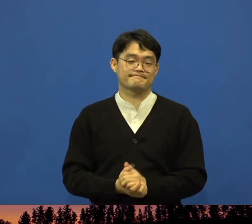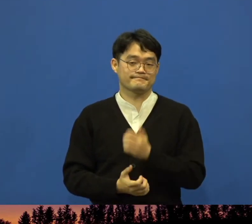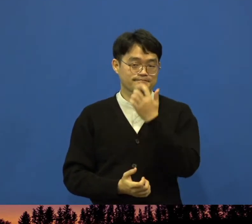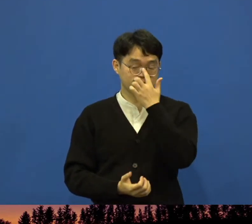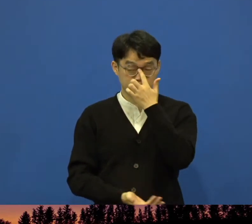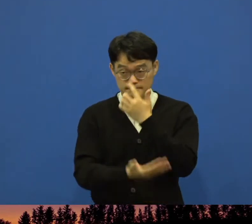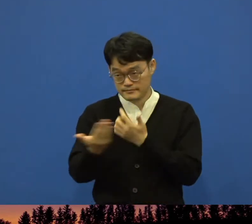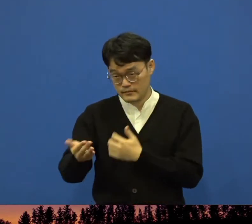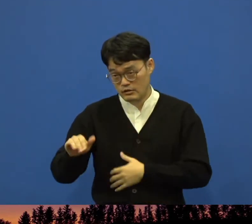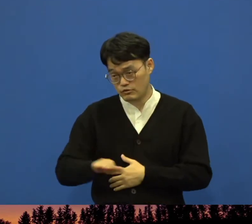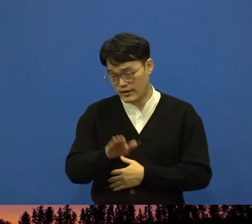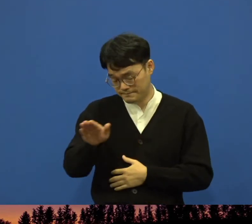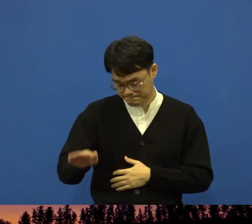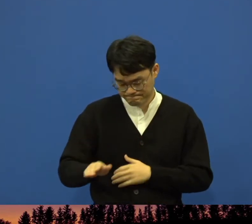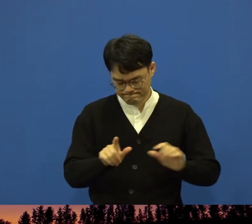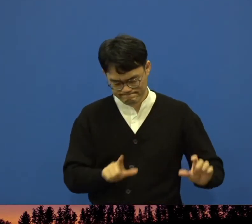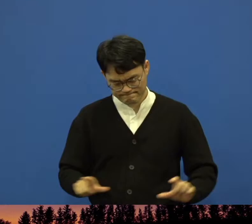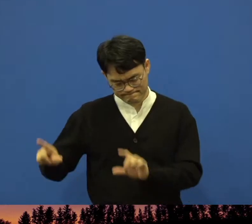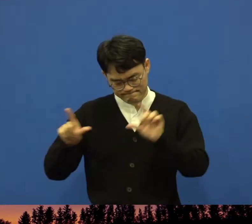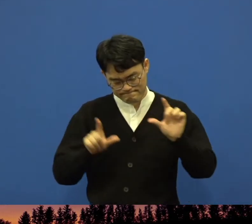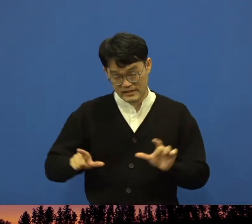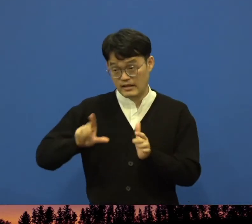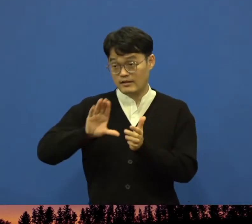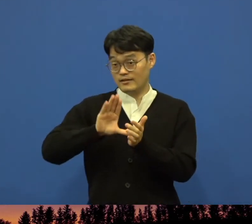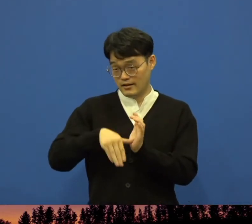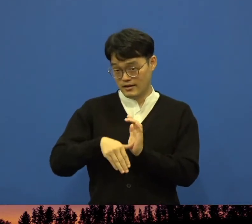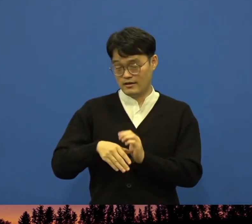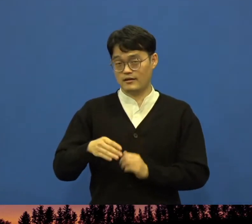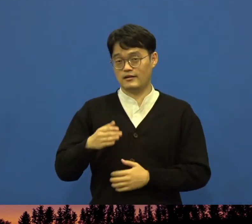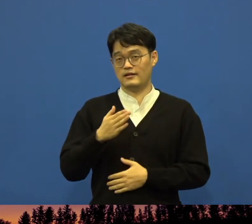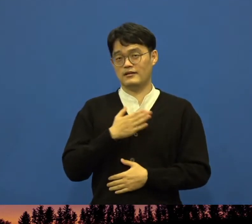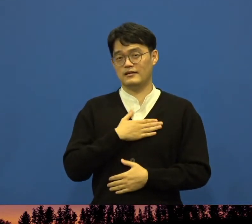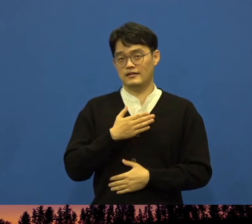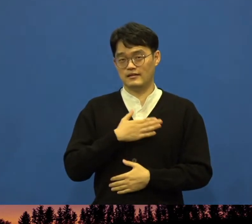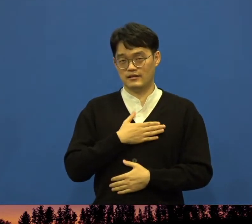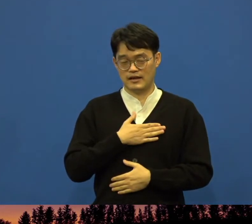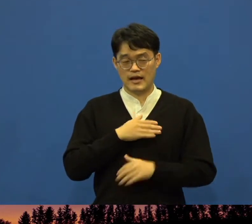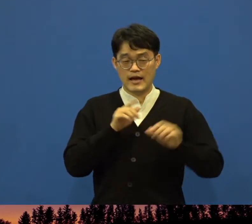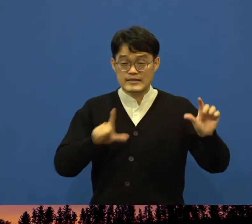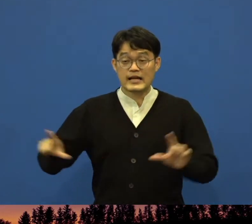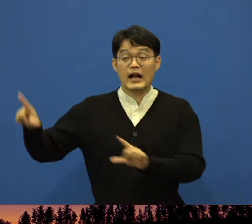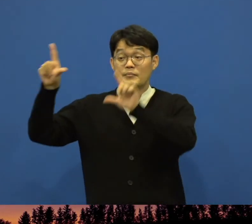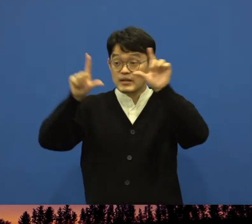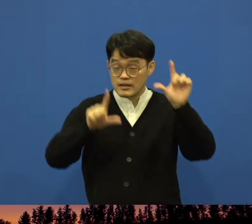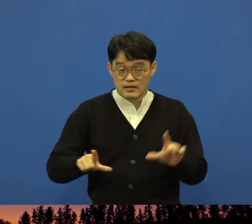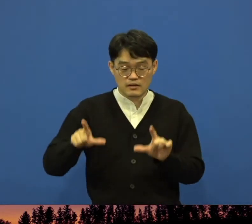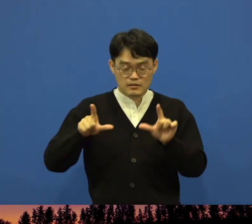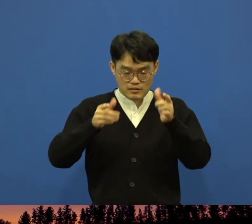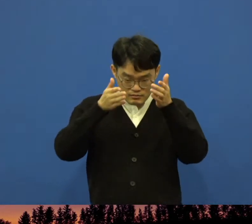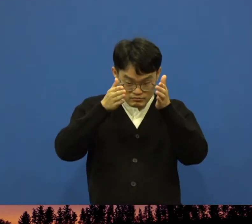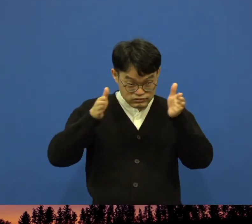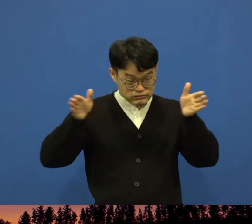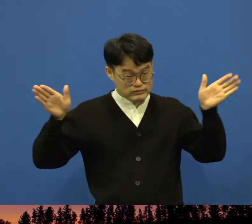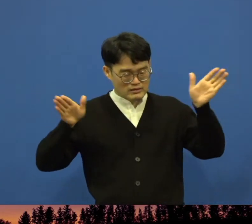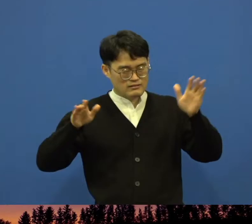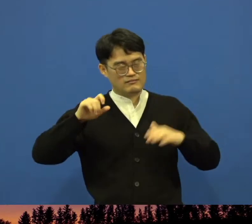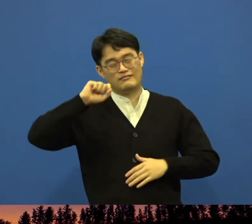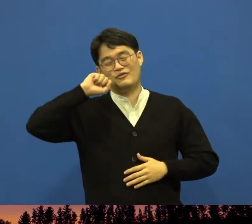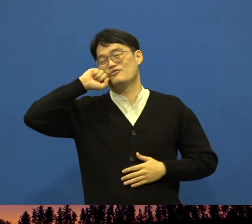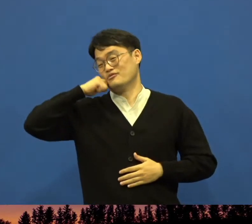근데 여러분 우리가 살다 보면 우리의 삶이 자꾸 좁아져요. 생각보다 이게 넓어지지 않습니다. 전력이라는 게